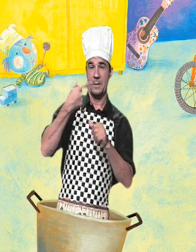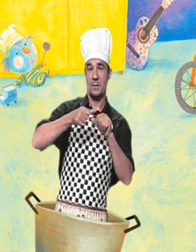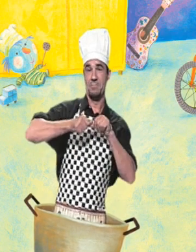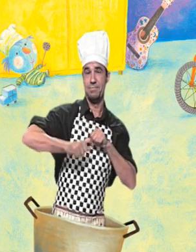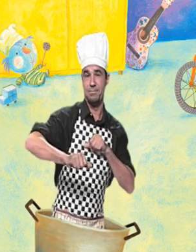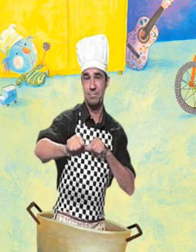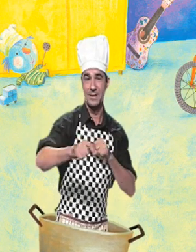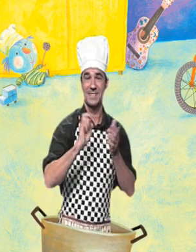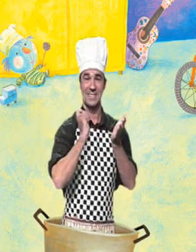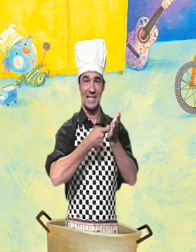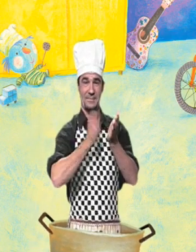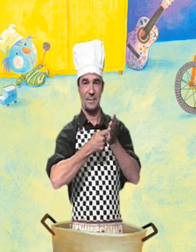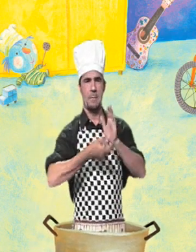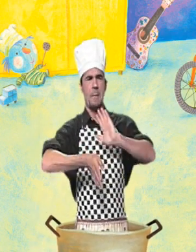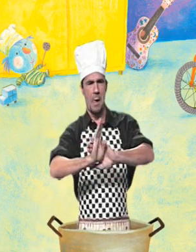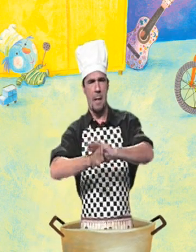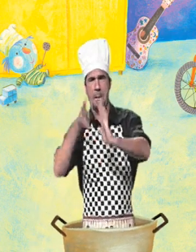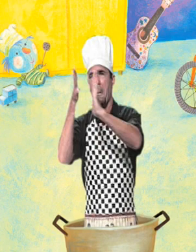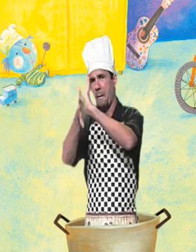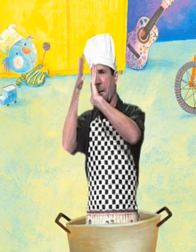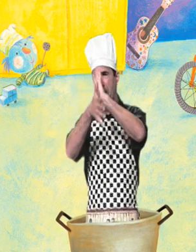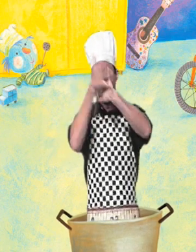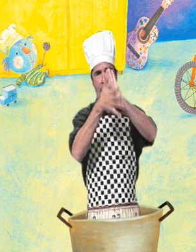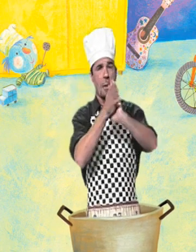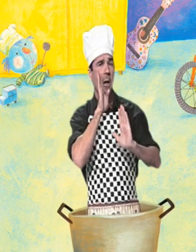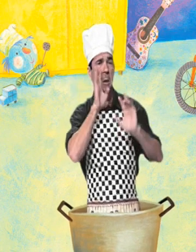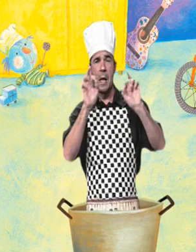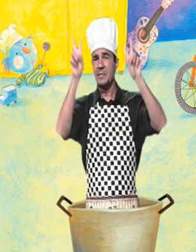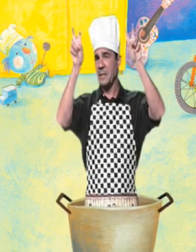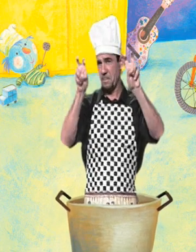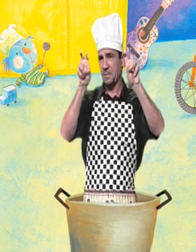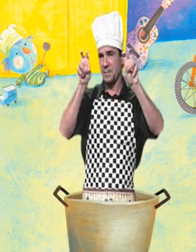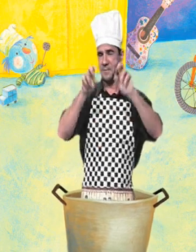Al cap d'un mes, en Xim continuava explicant el mateix.